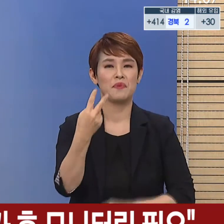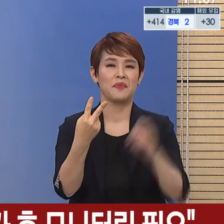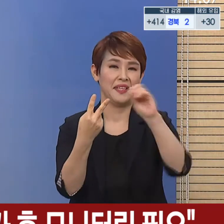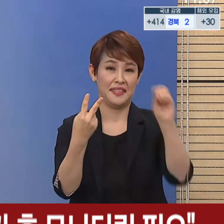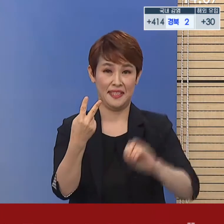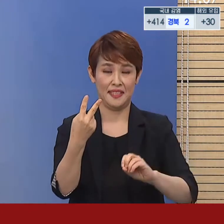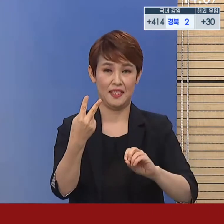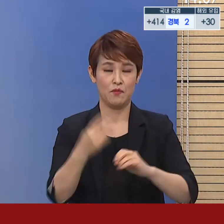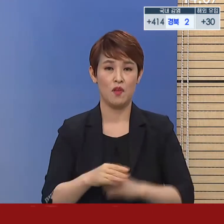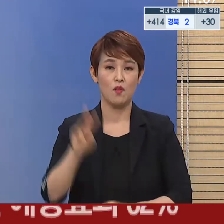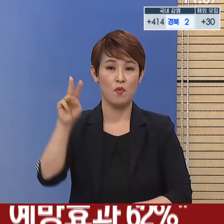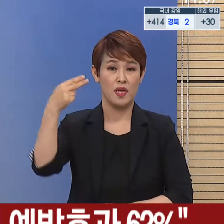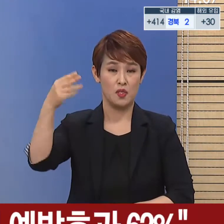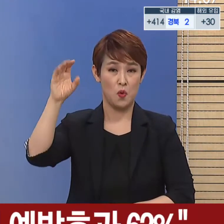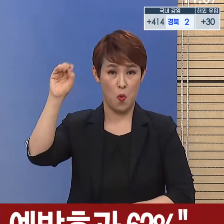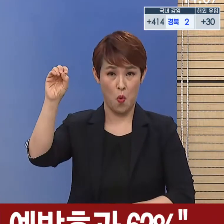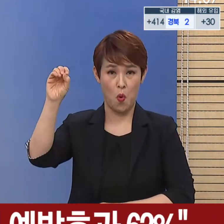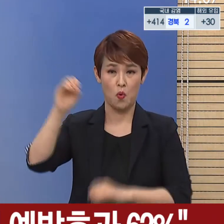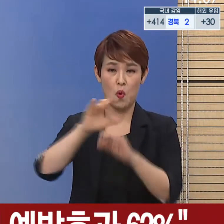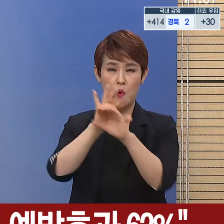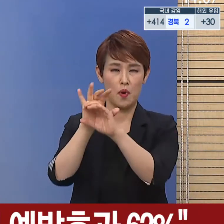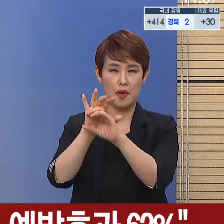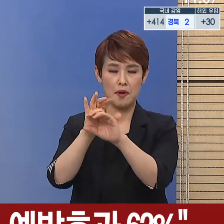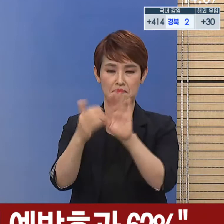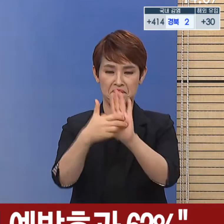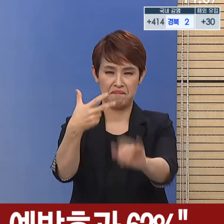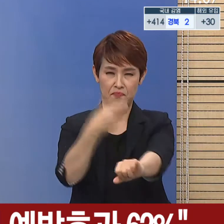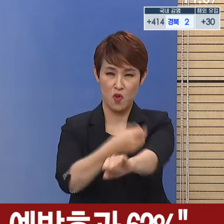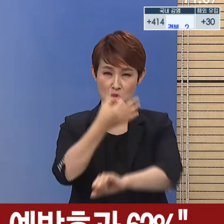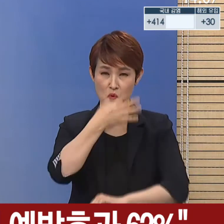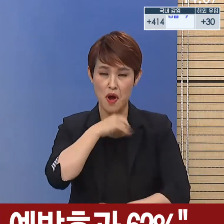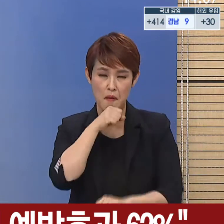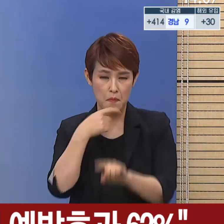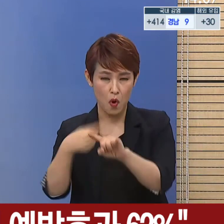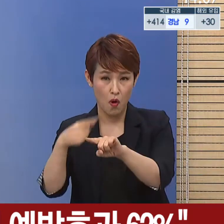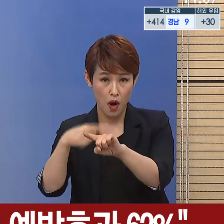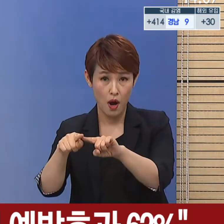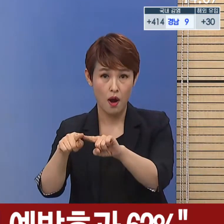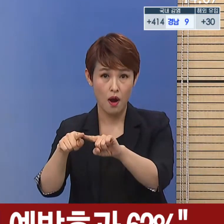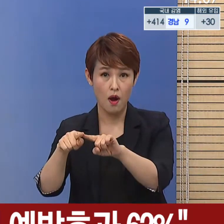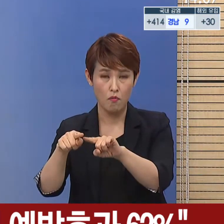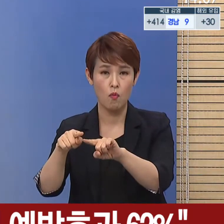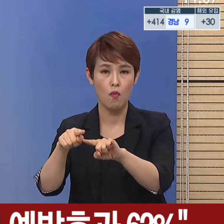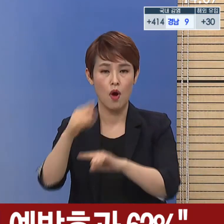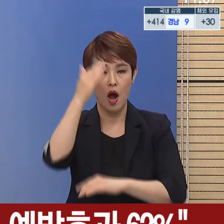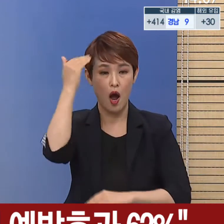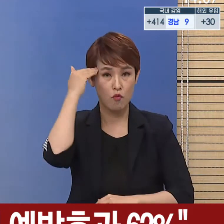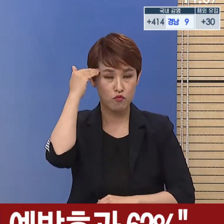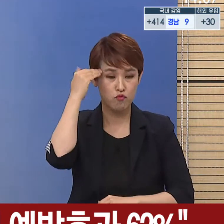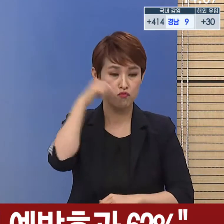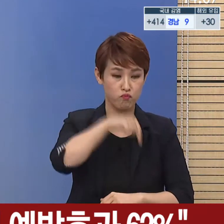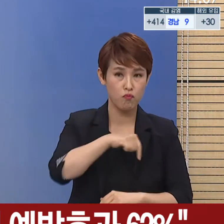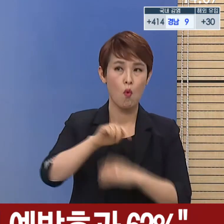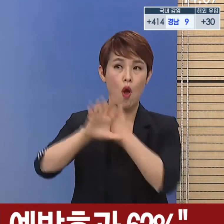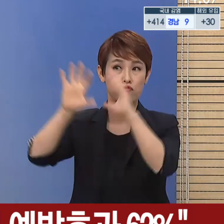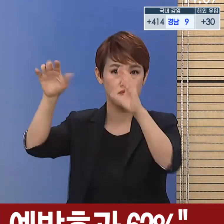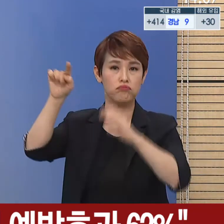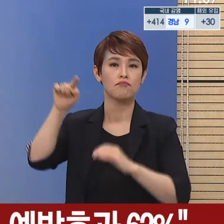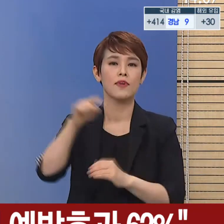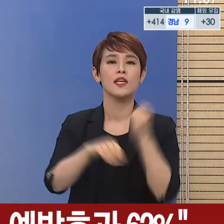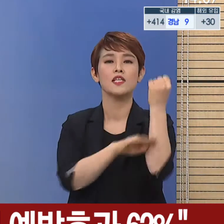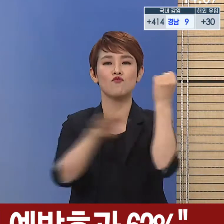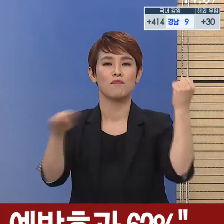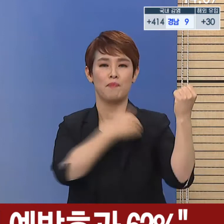이는 WHO 등 코로나19 백신 효과 평가와 관련된 국내외의 기준을